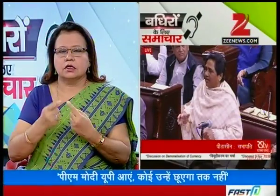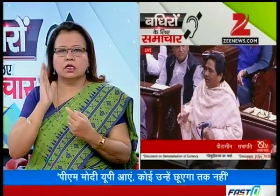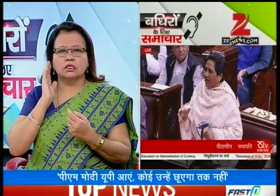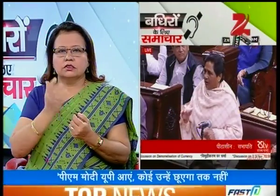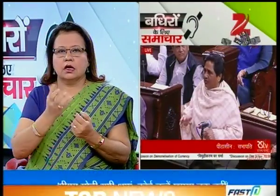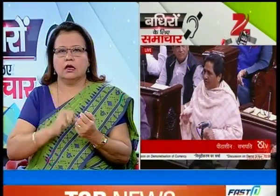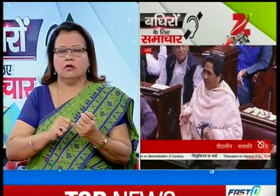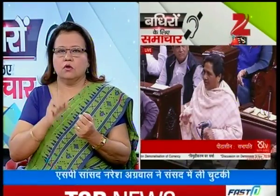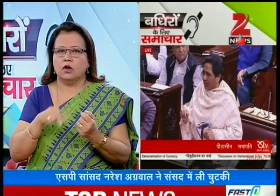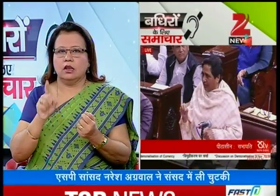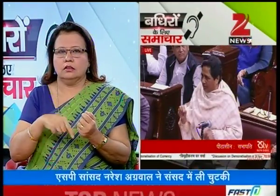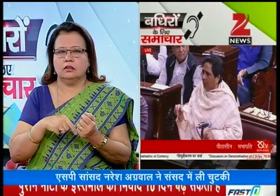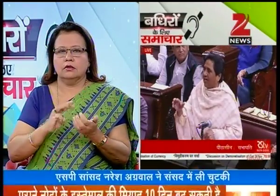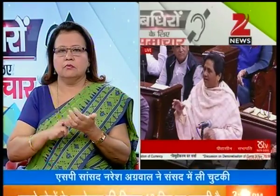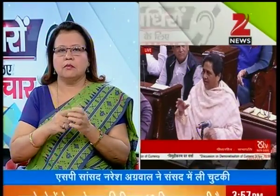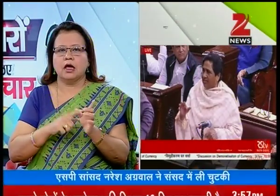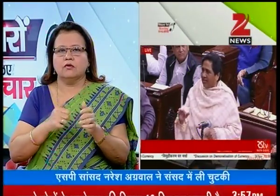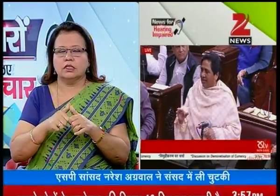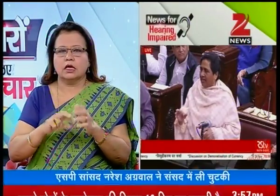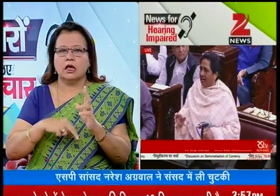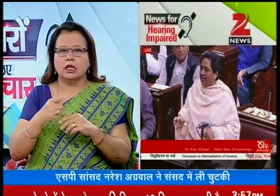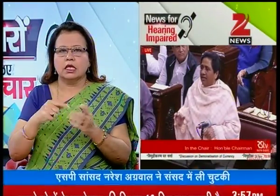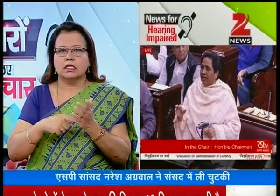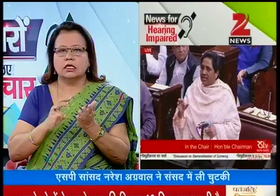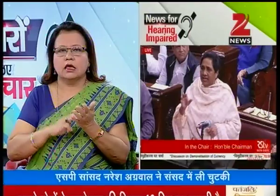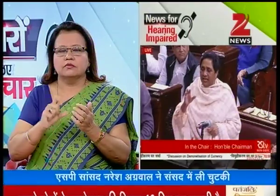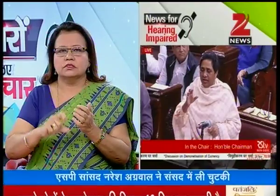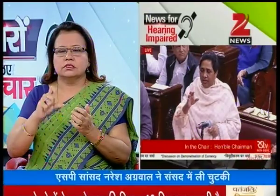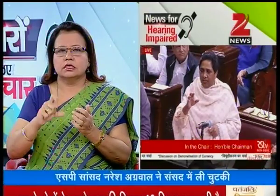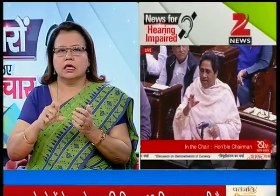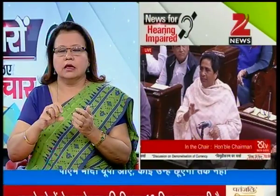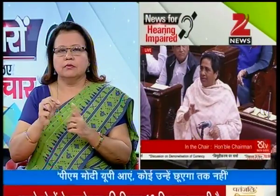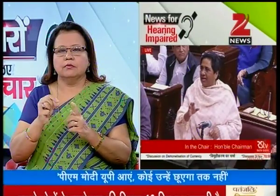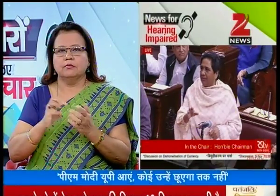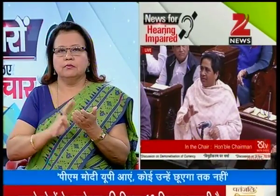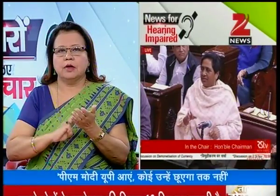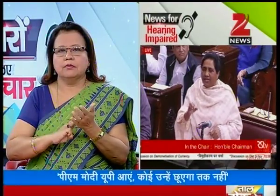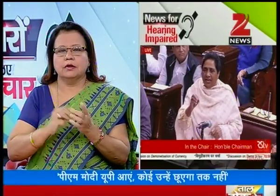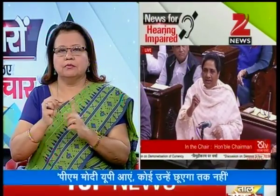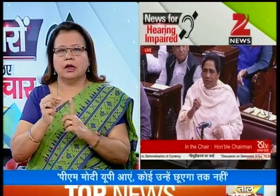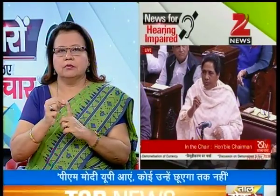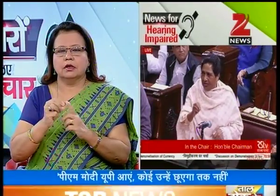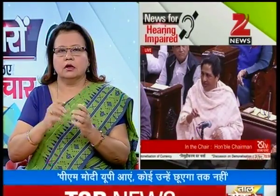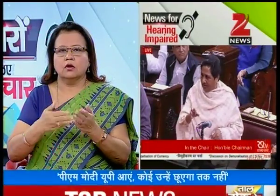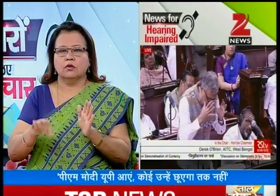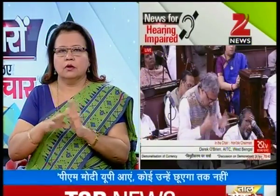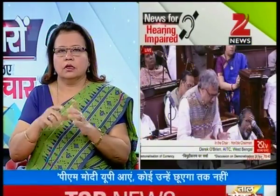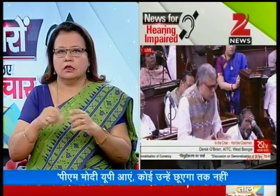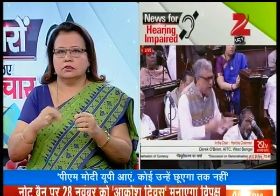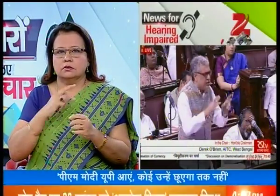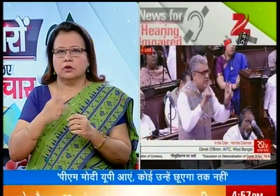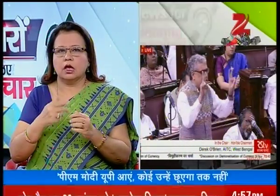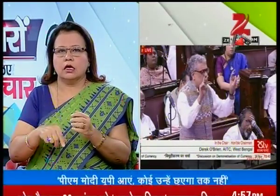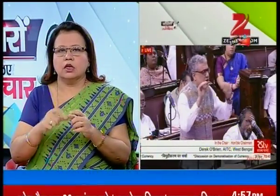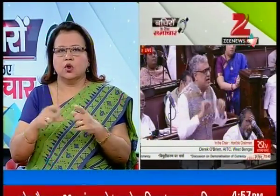नतीजे आए वह फर्जी हैं मायावती के अलावा टीएमसी सांसद डेरेक ओब्रायन ने भी राज्यसभा में नोट बैन पर अपनी बात